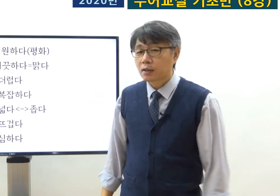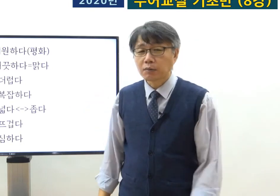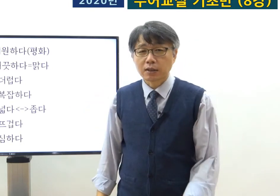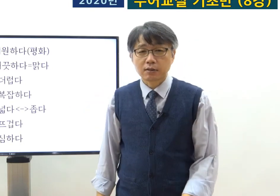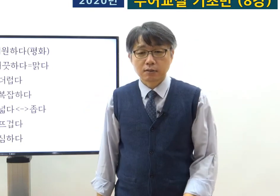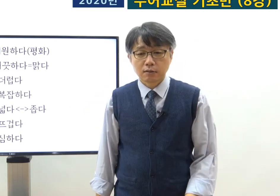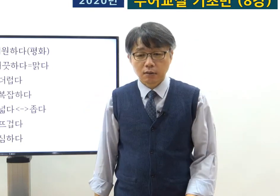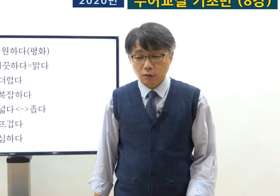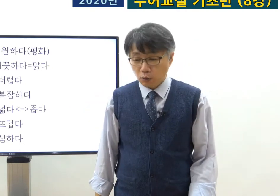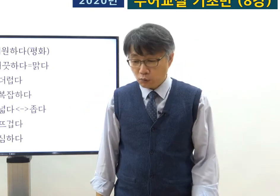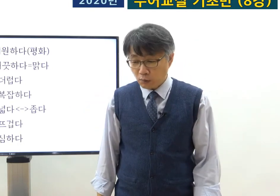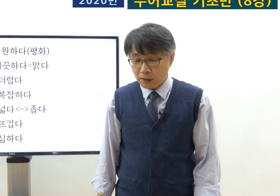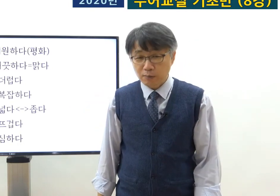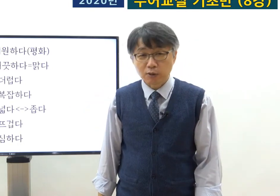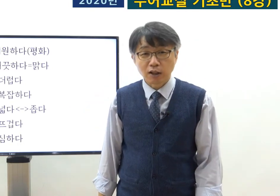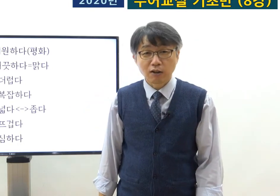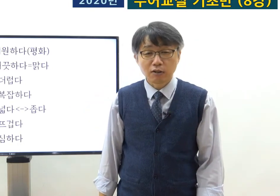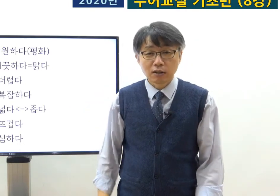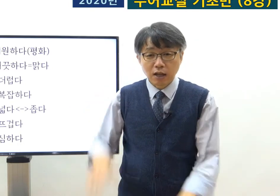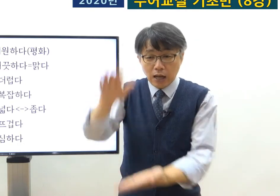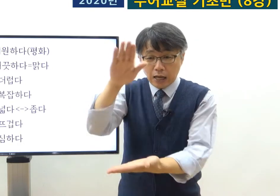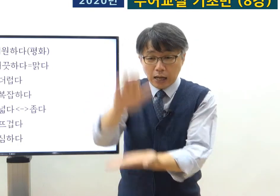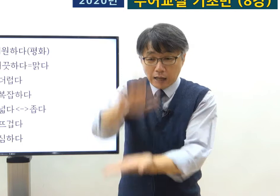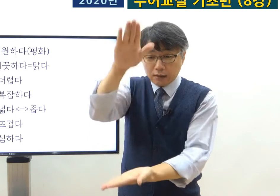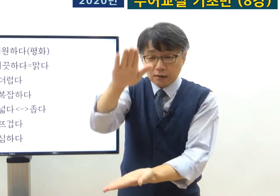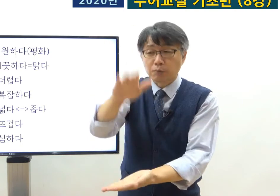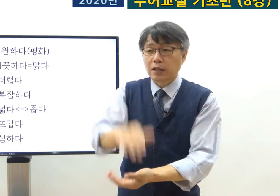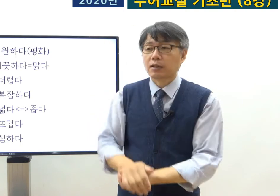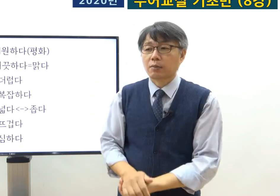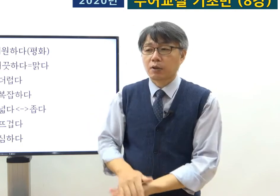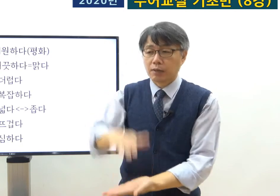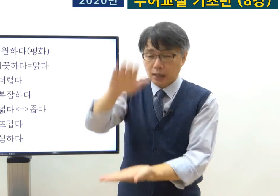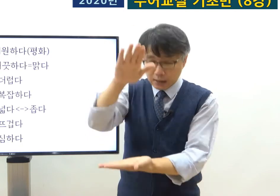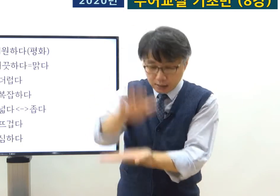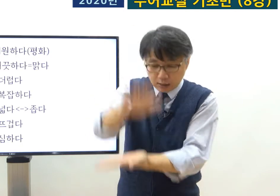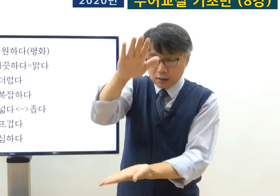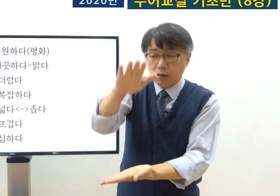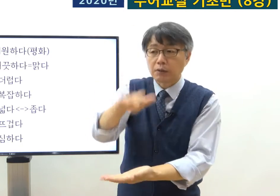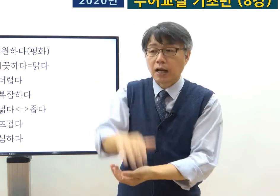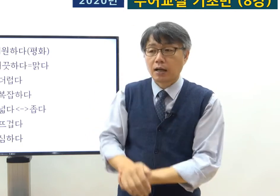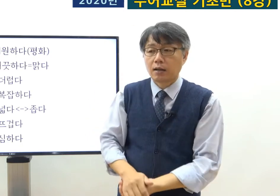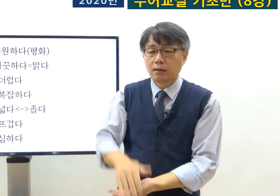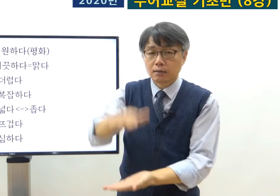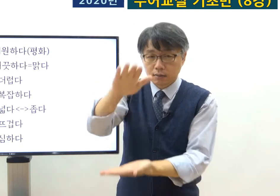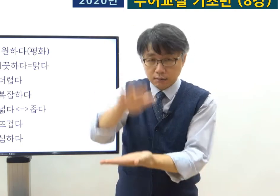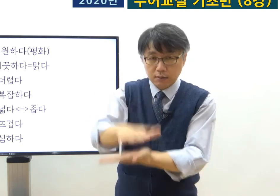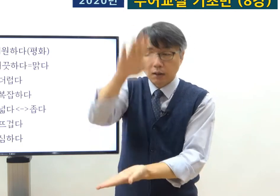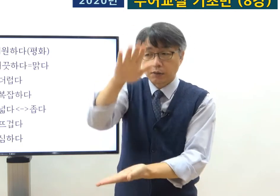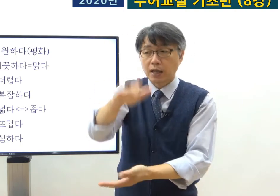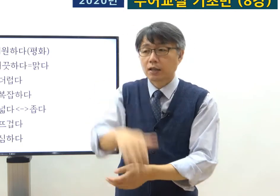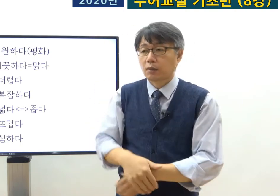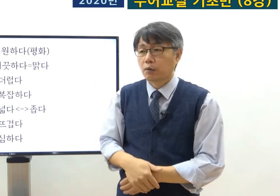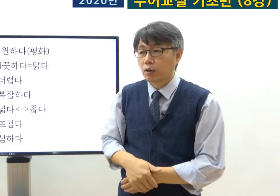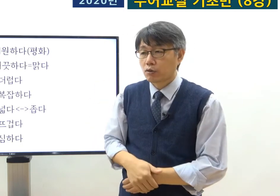뜨겁다는 소뚜껑 만지면 어떻게 해요? 뜨겁다 이렇게 표현합니다. 뜨겁다, 뜨겁다 이렇게 표현해